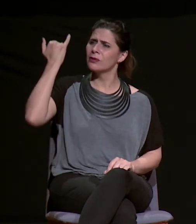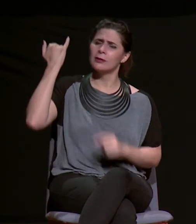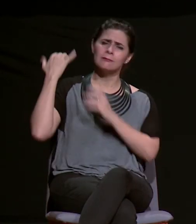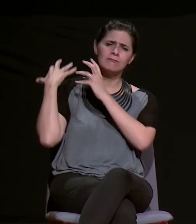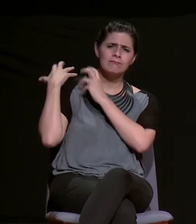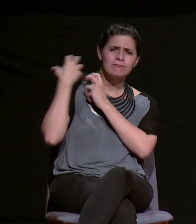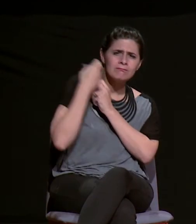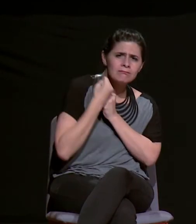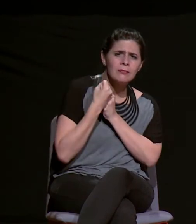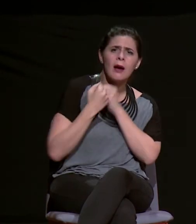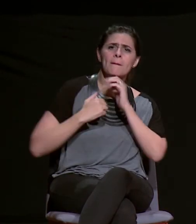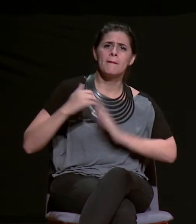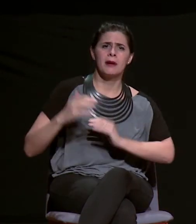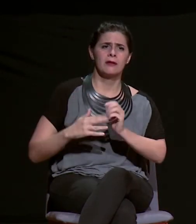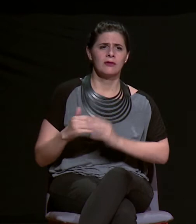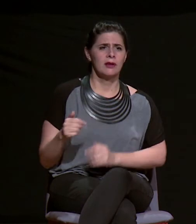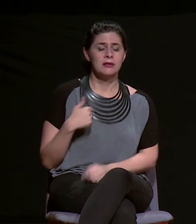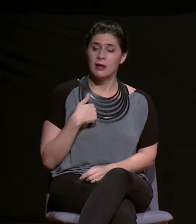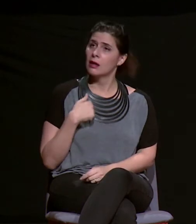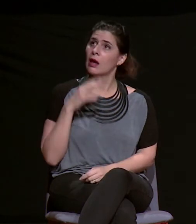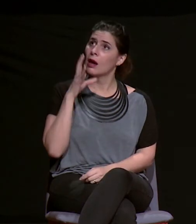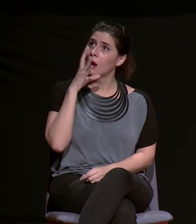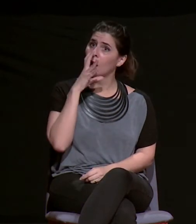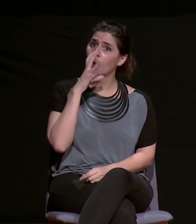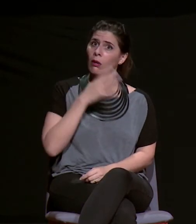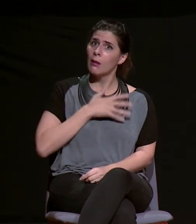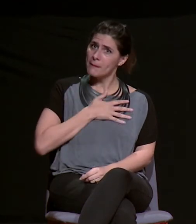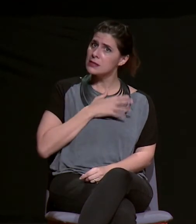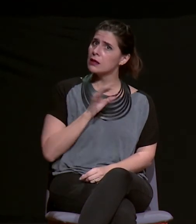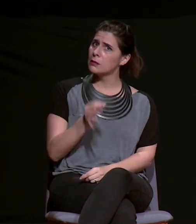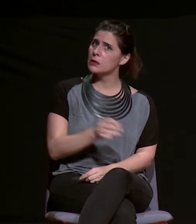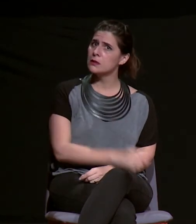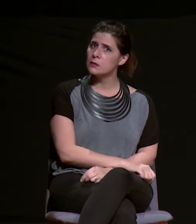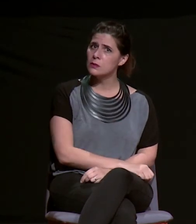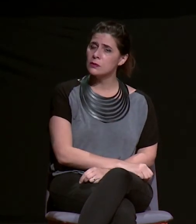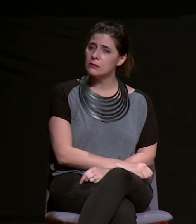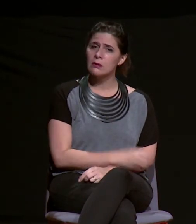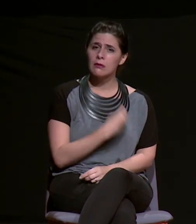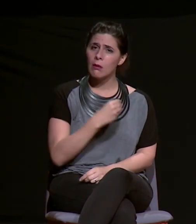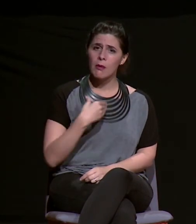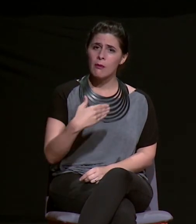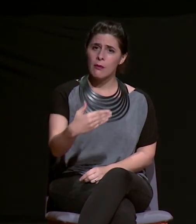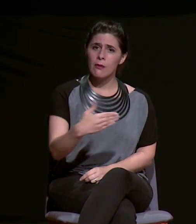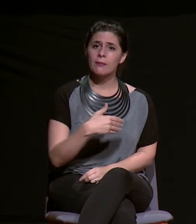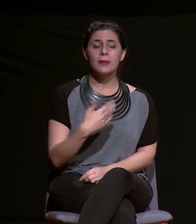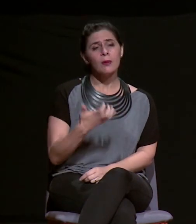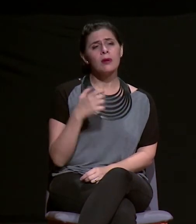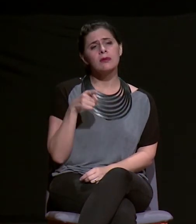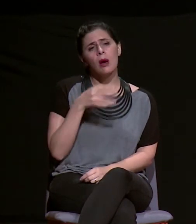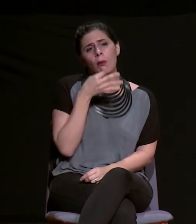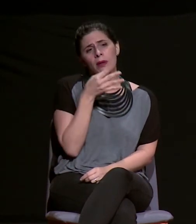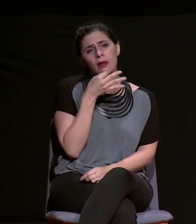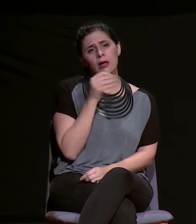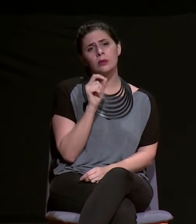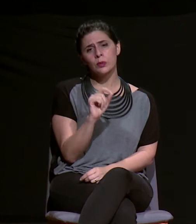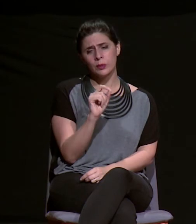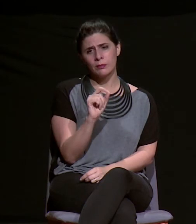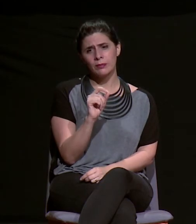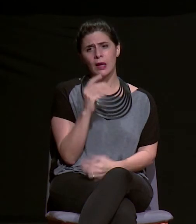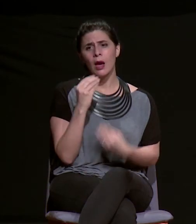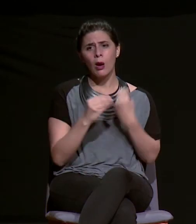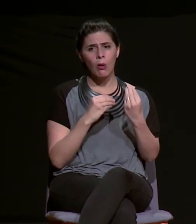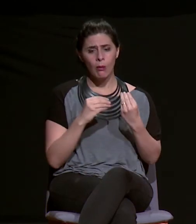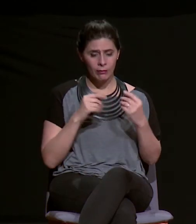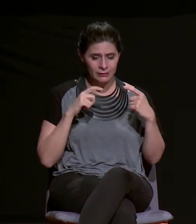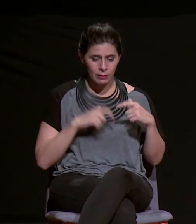e tudo mais. E é isso. Eu fiquei bem passada mesmo assim durante todo o processo. Mas o que eu queria que você comentasse para mim um pouco é sobre esse lugar